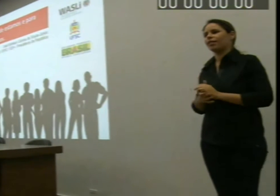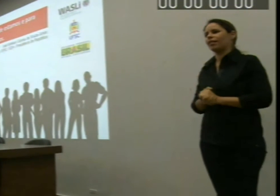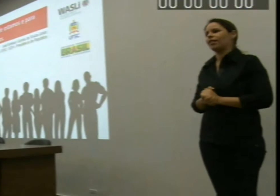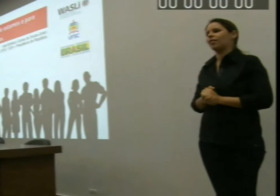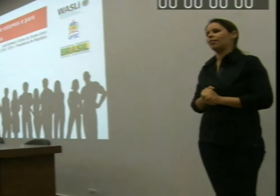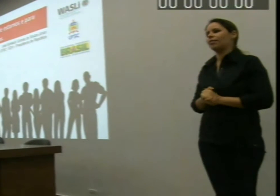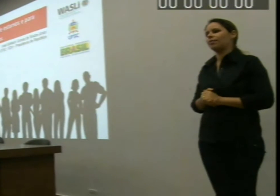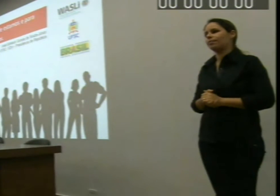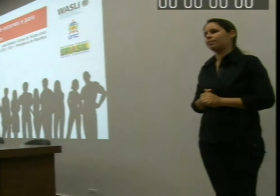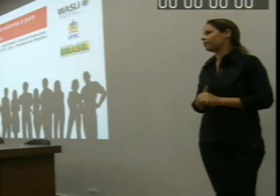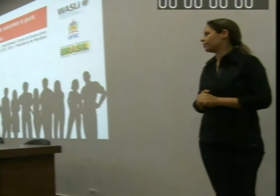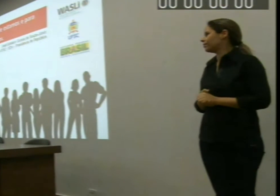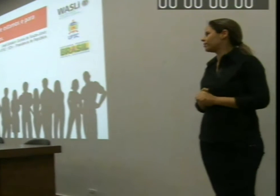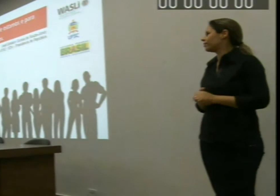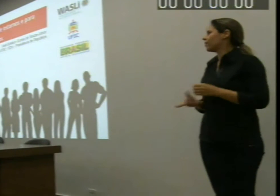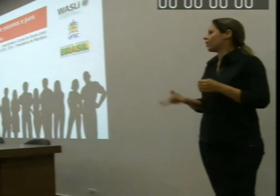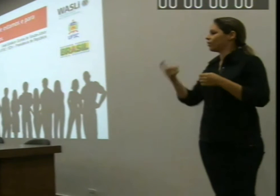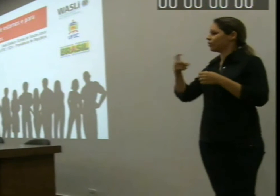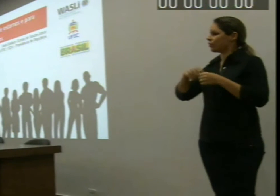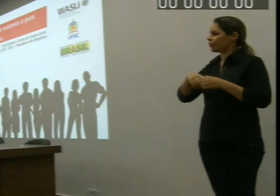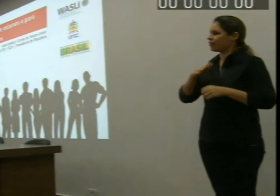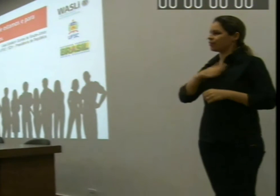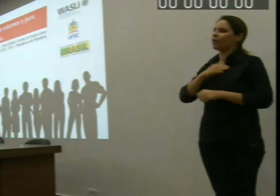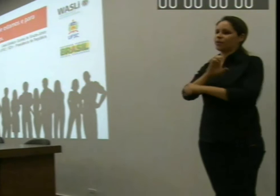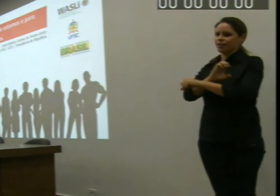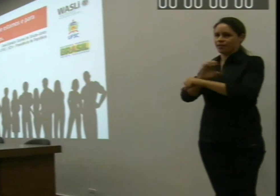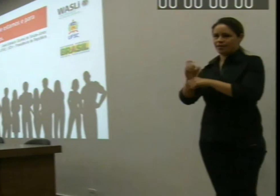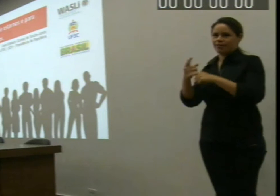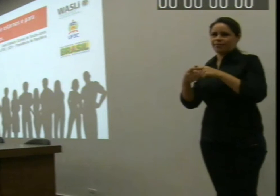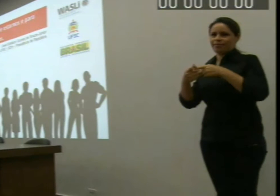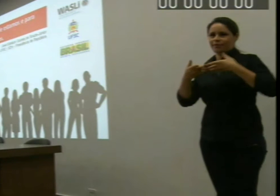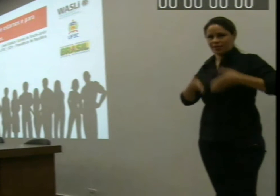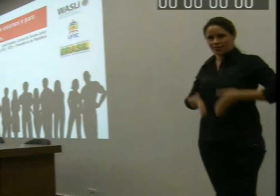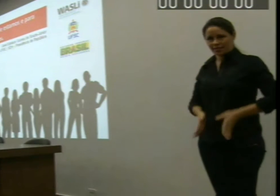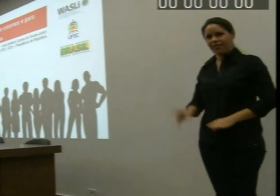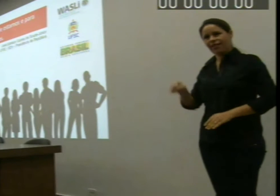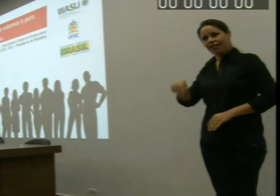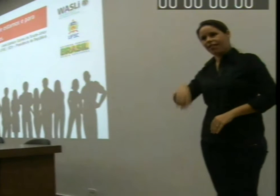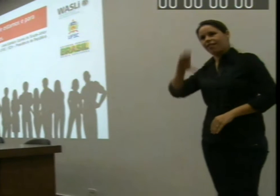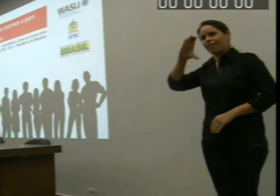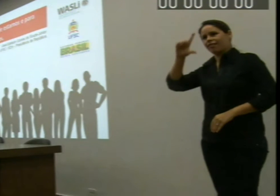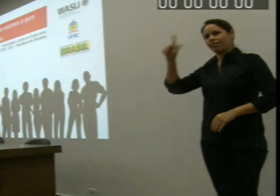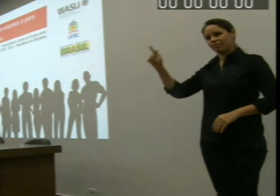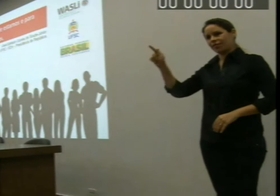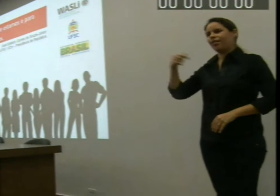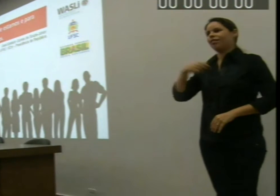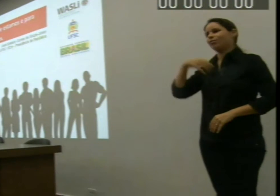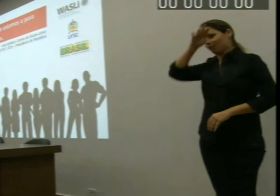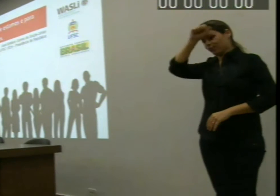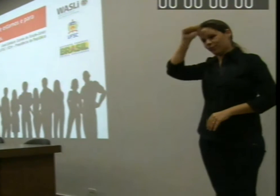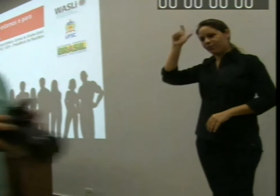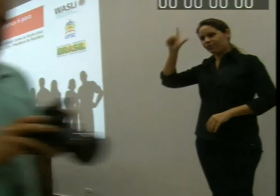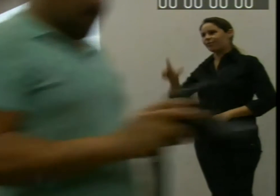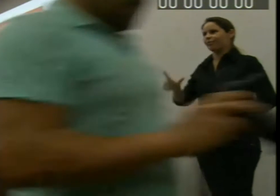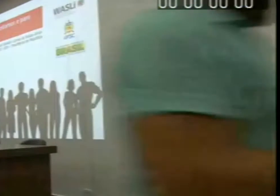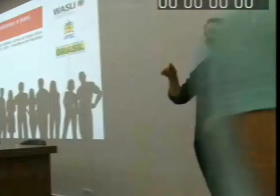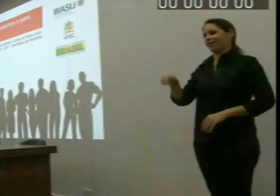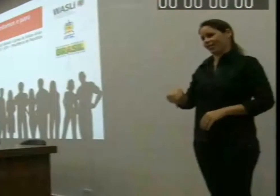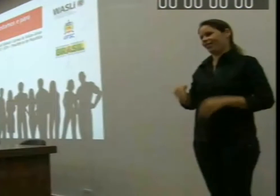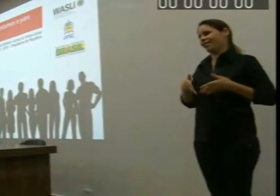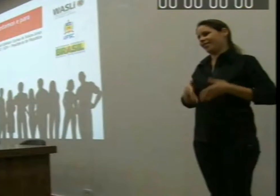adorados voltar ao meu estado para quem não sabe eu nasci aqui eu nasci em Campo Grande sou su Mat grossense né